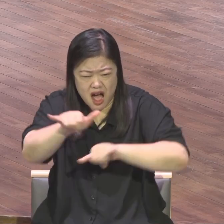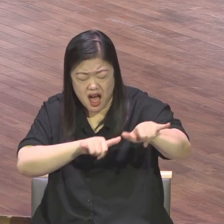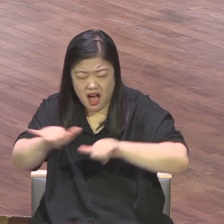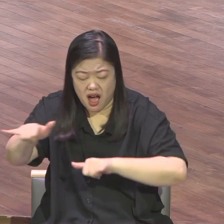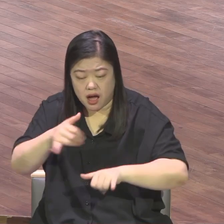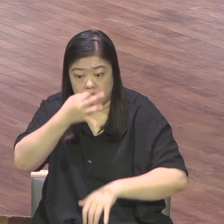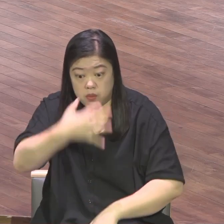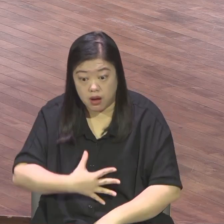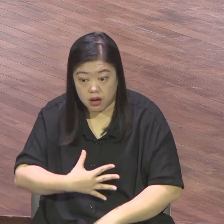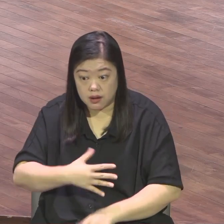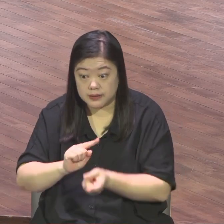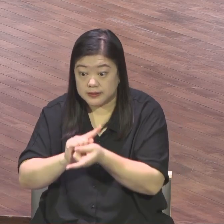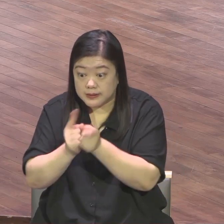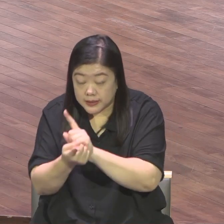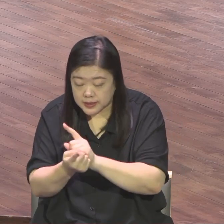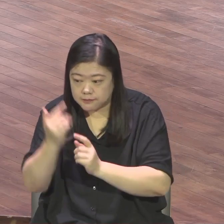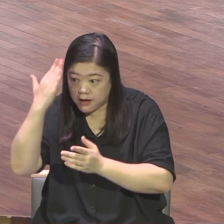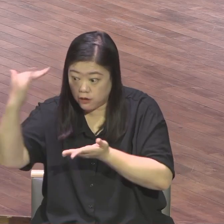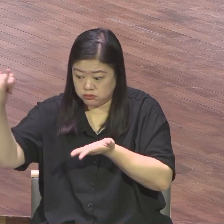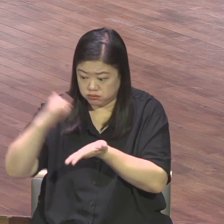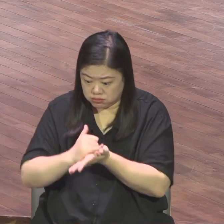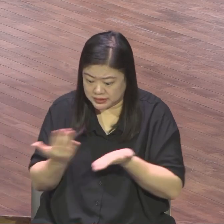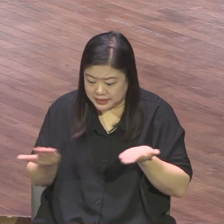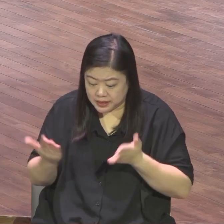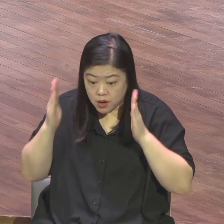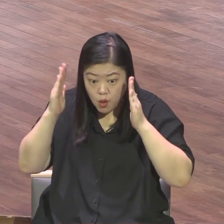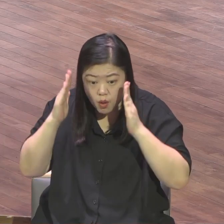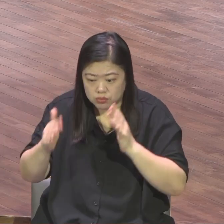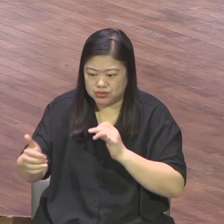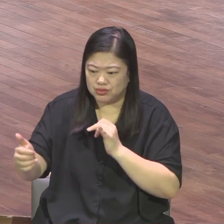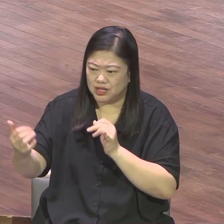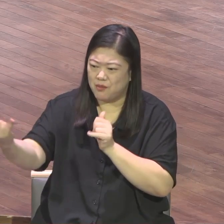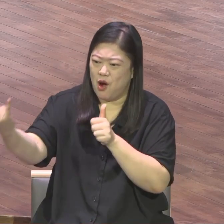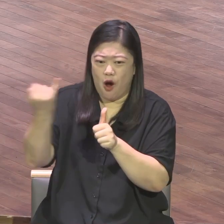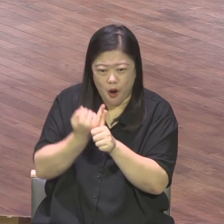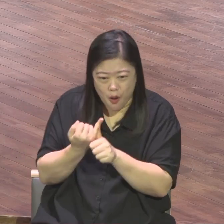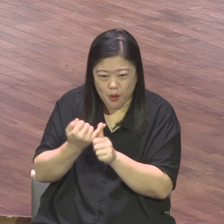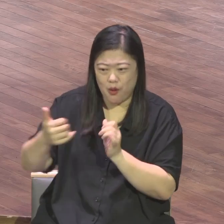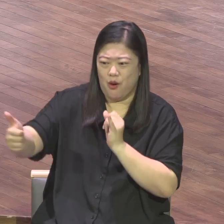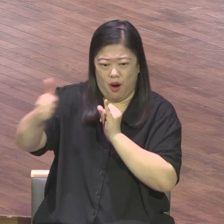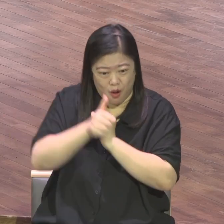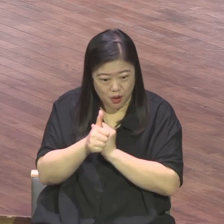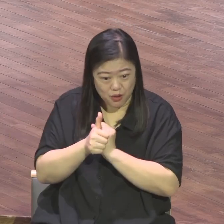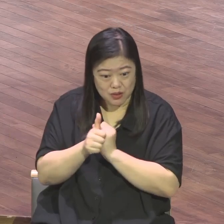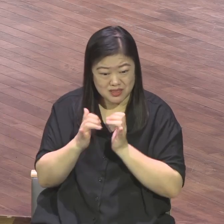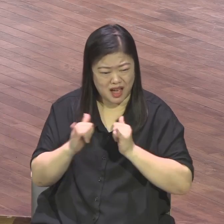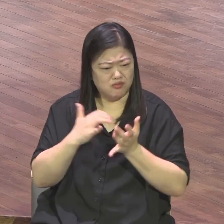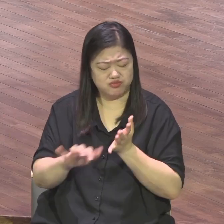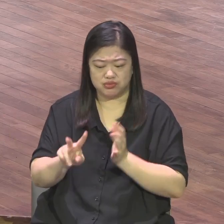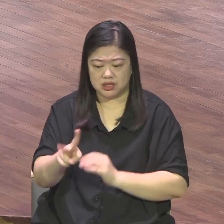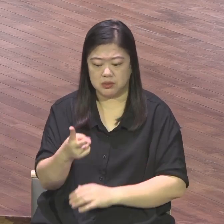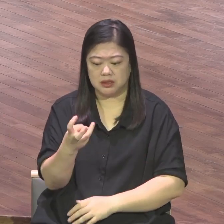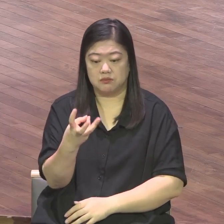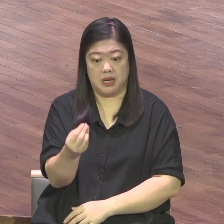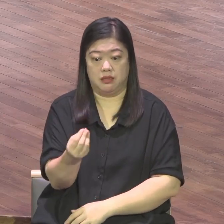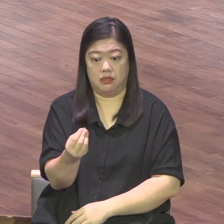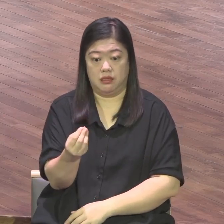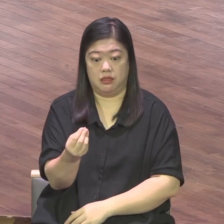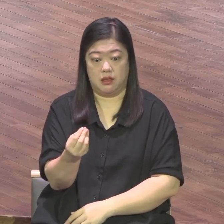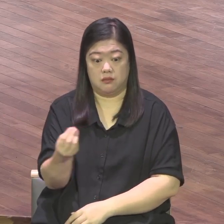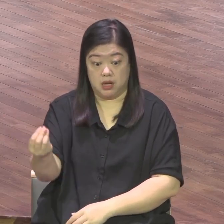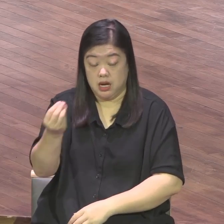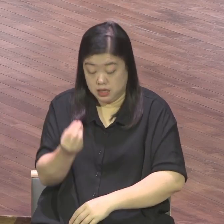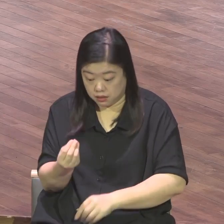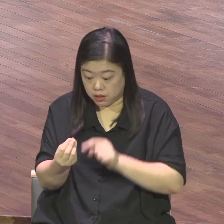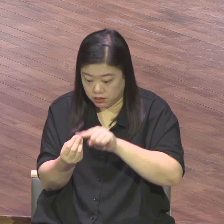장로를 237명 세워서 237개 나라를 맡기면서 그렇게 온 성도가 다 237개 나라 제비를